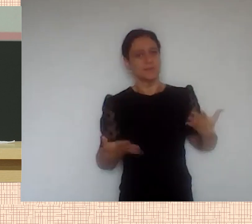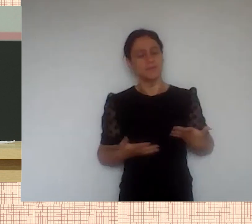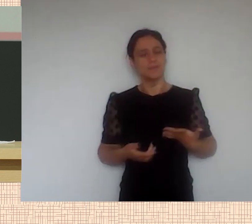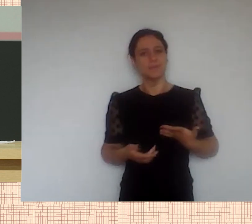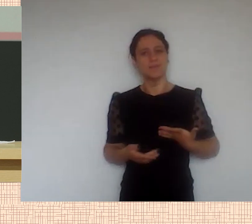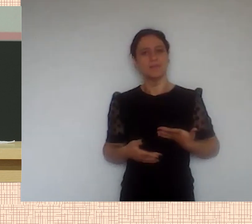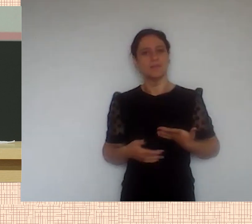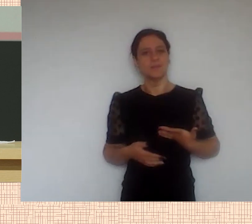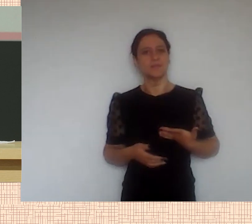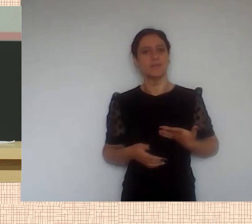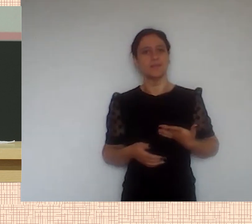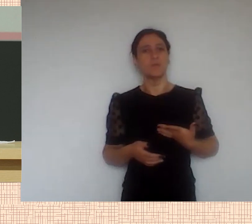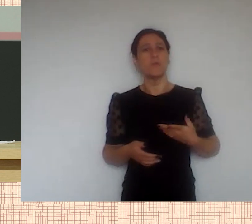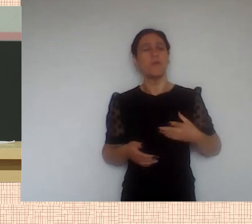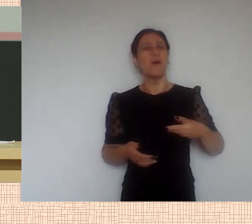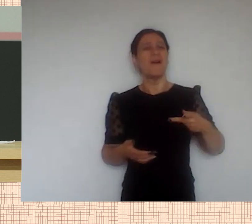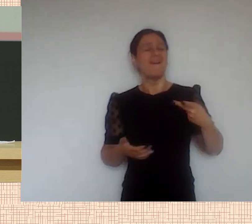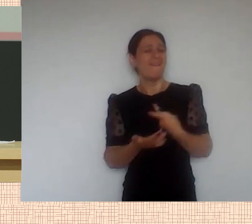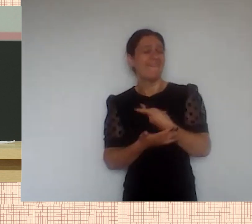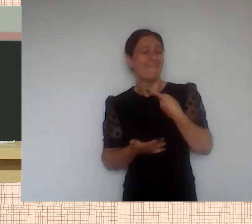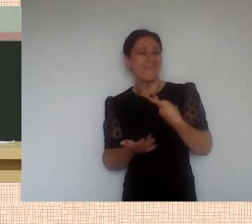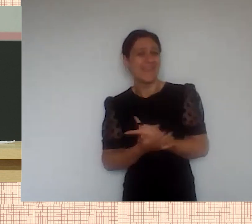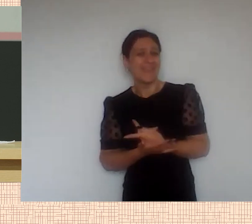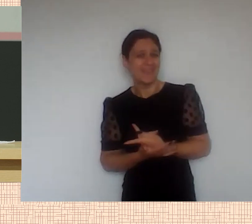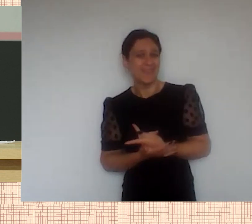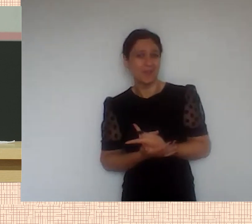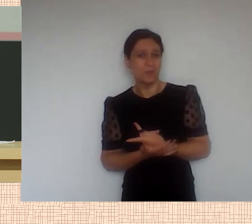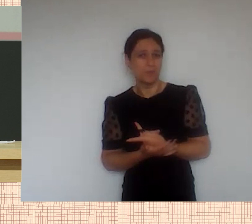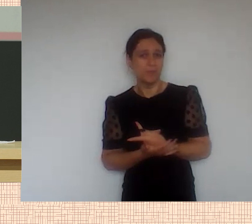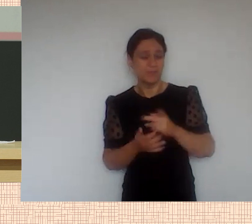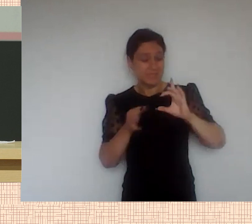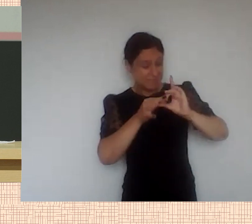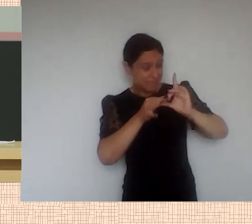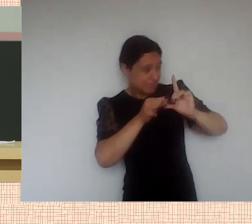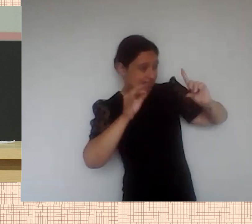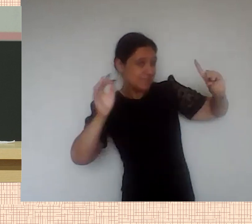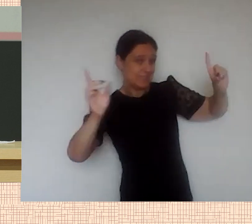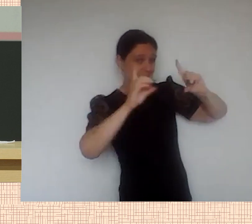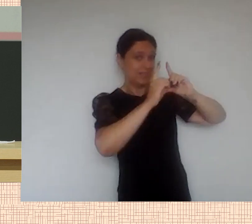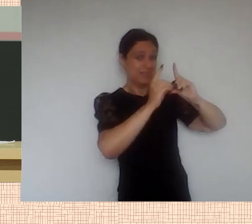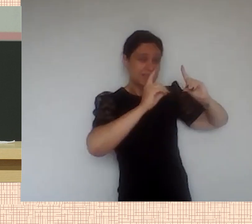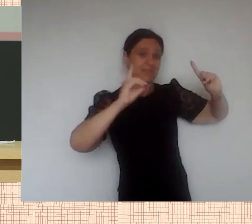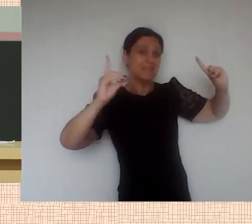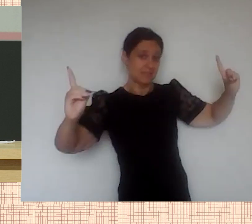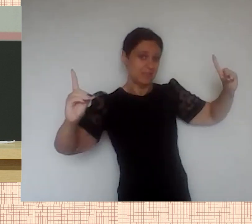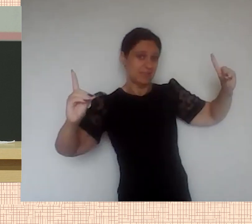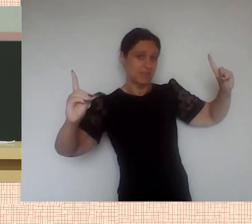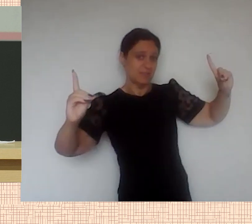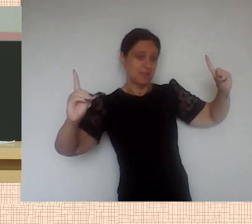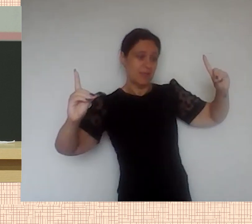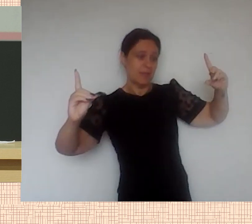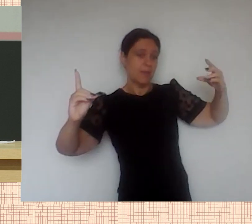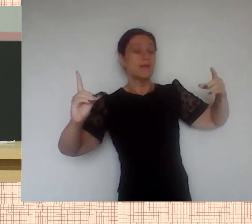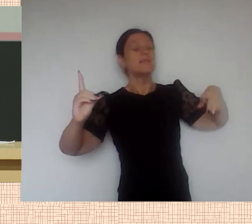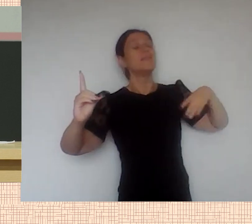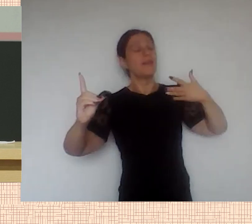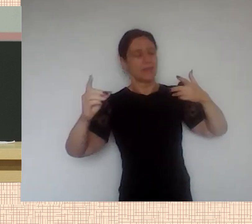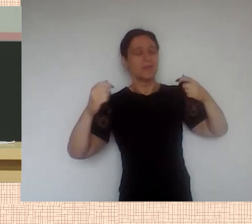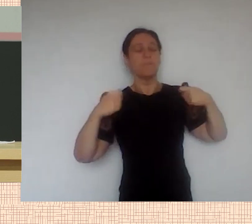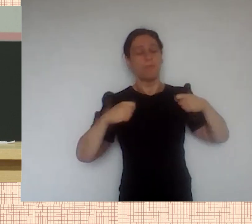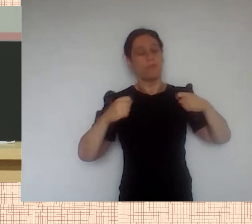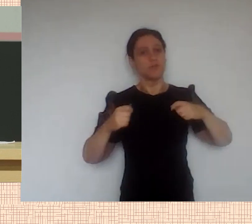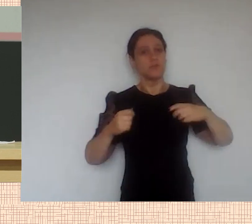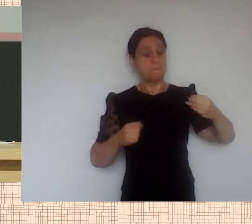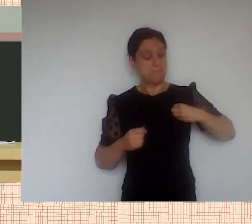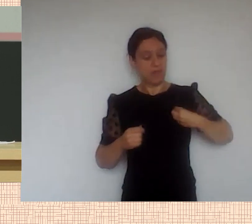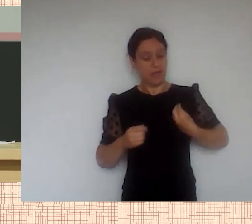que desconectasse e o pecado pudesse entrar, não é isso? Quando se desconectou, o pecado entrou e a morte entrou